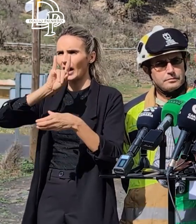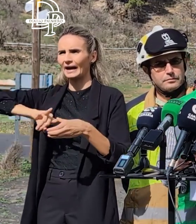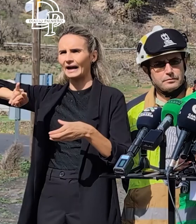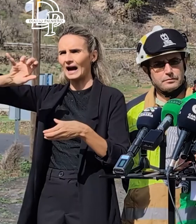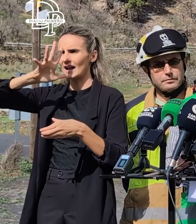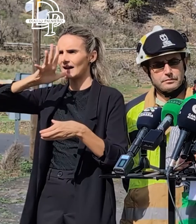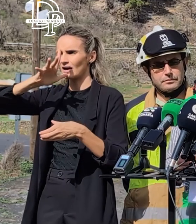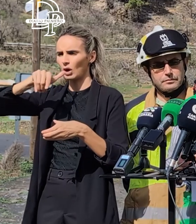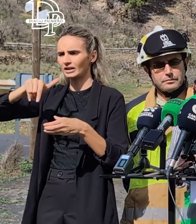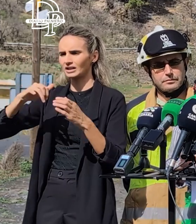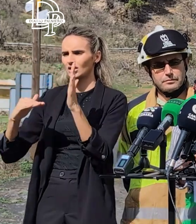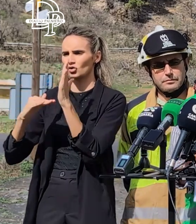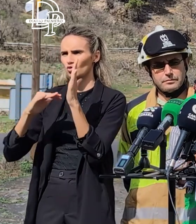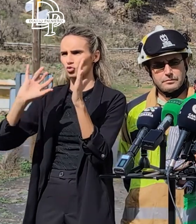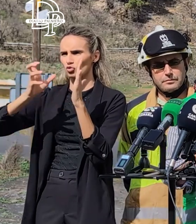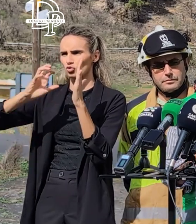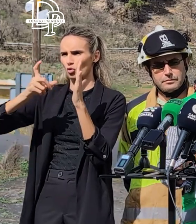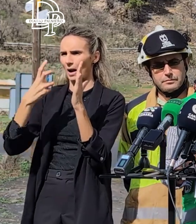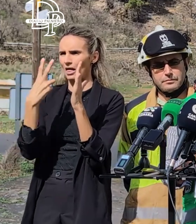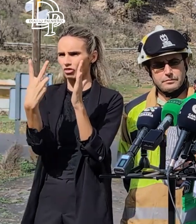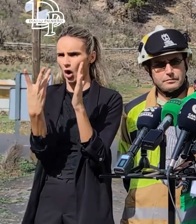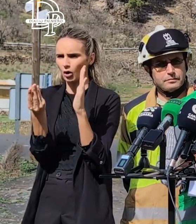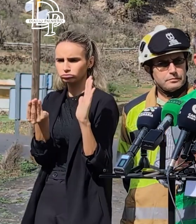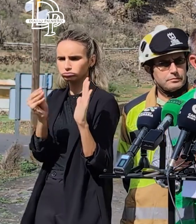cubas de esas que estaban